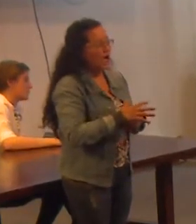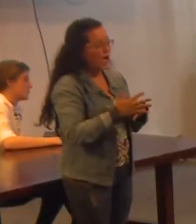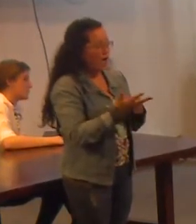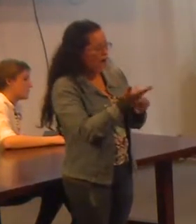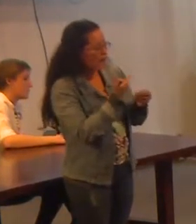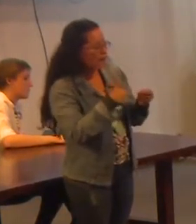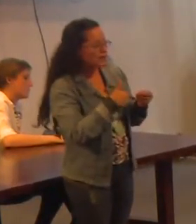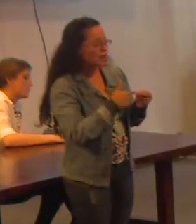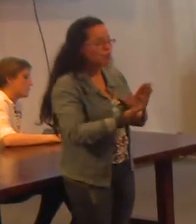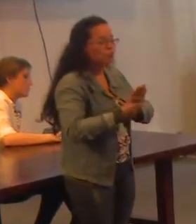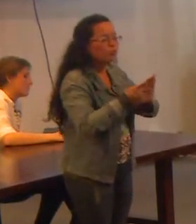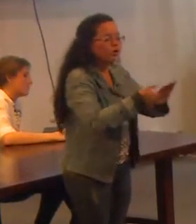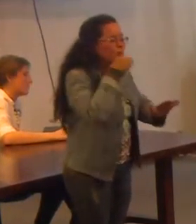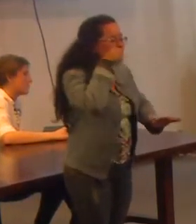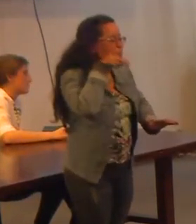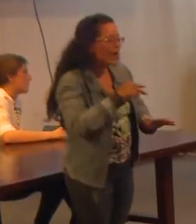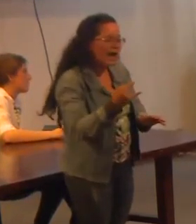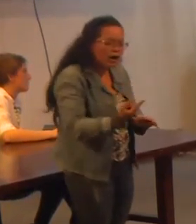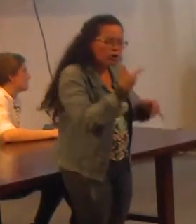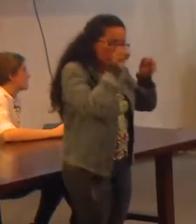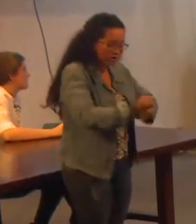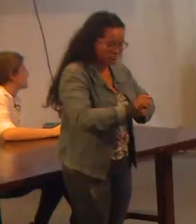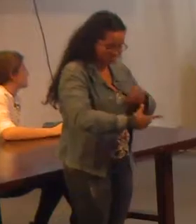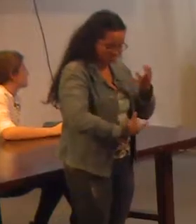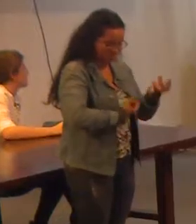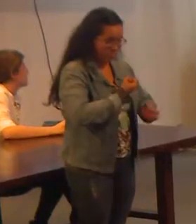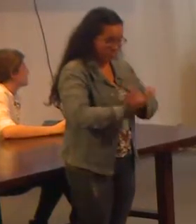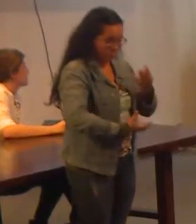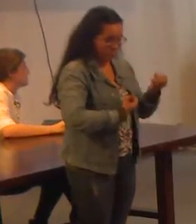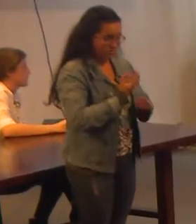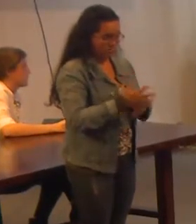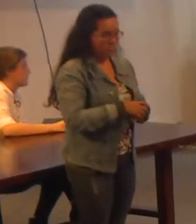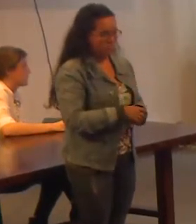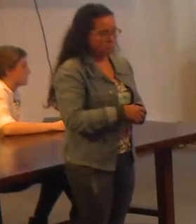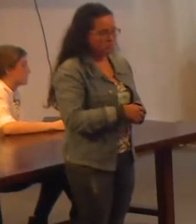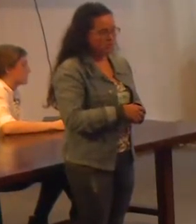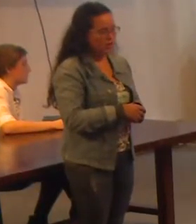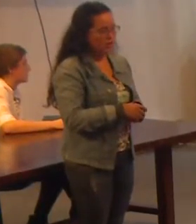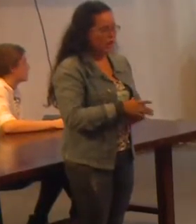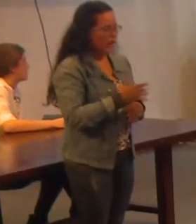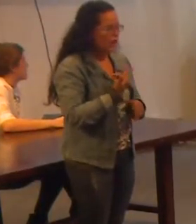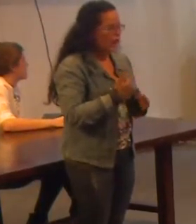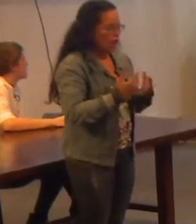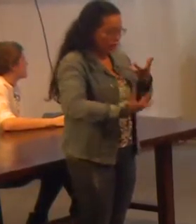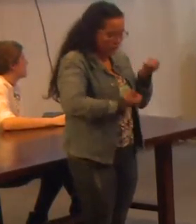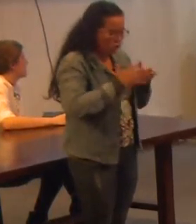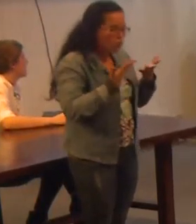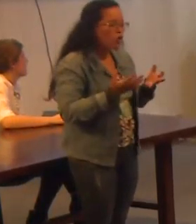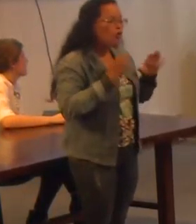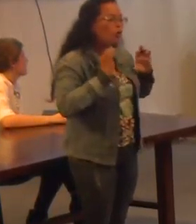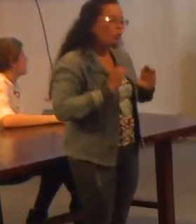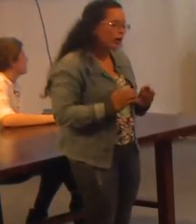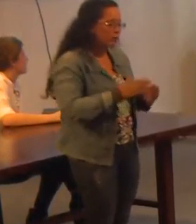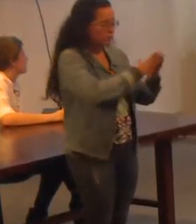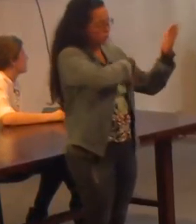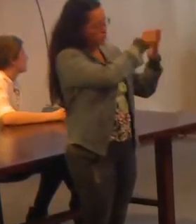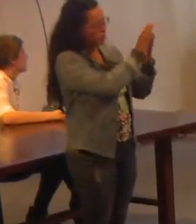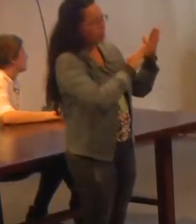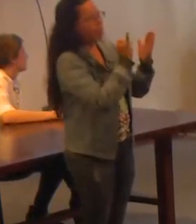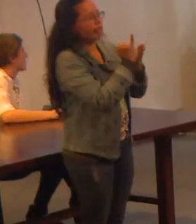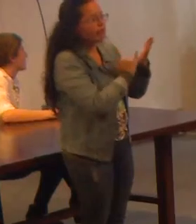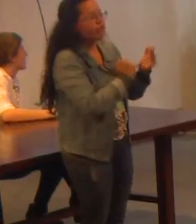como algo que se puede expresar, pero entonces lo delimitan al hecho de que se expresa mediante el cuerpo, la pintura, el dibujo o el